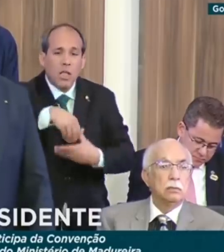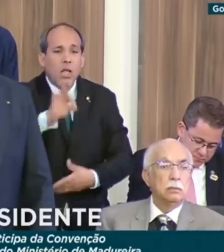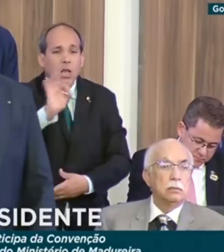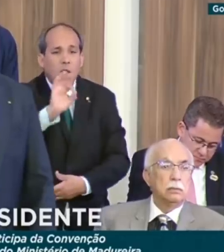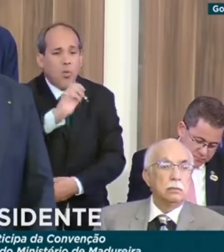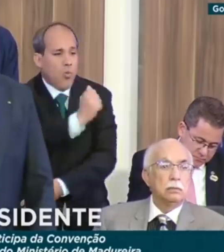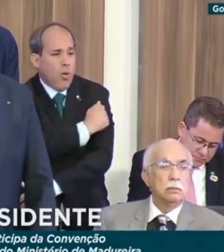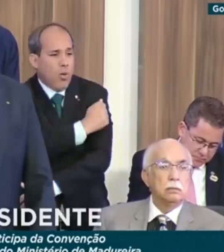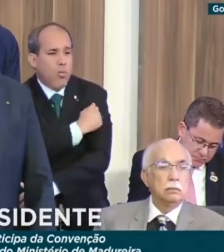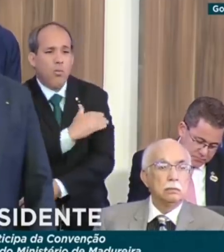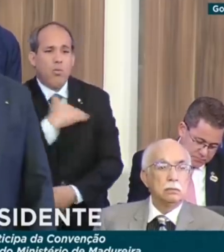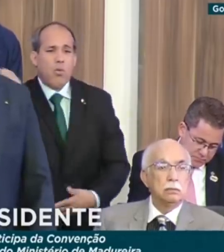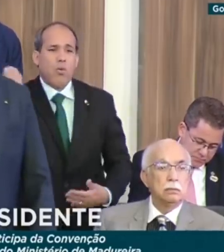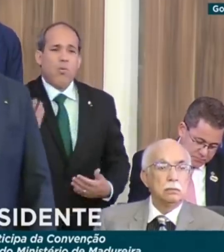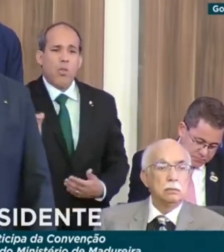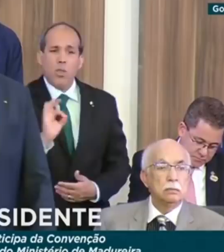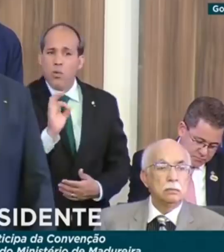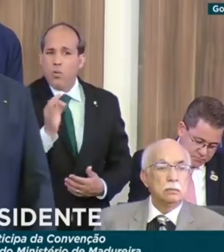cadete.